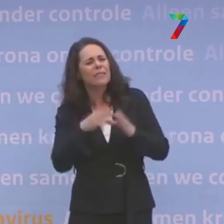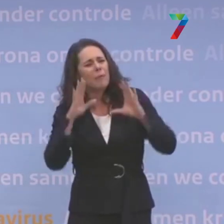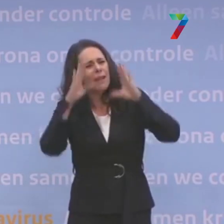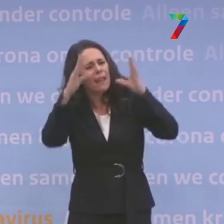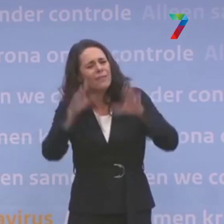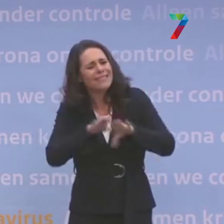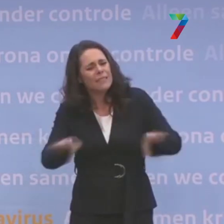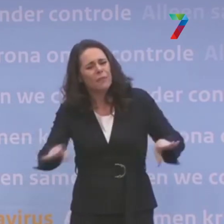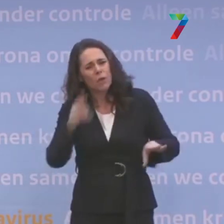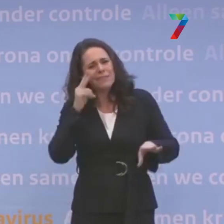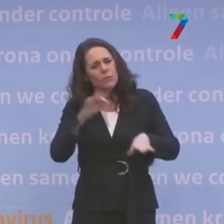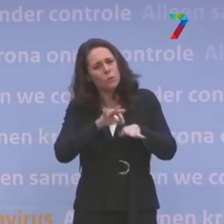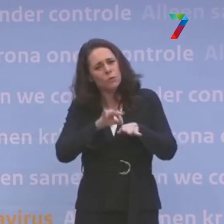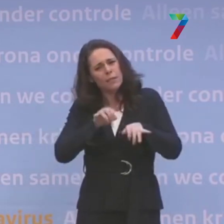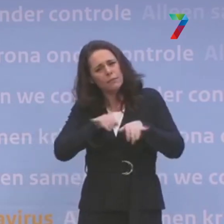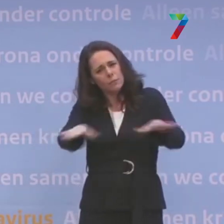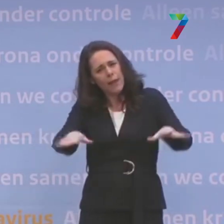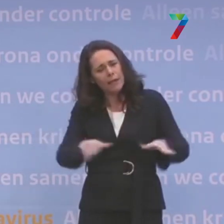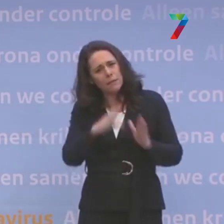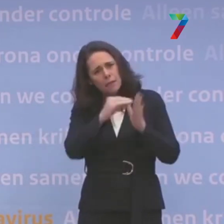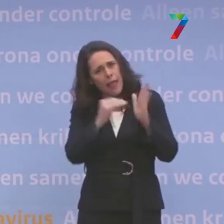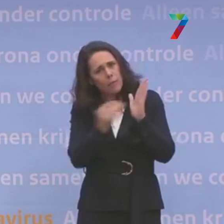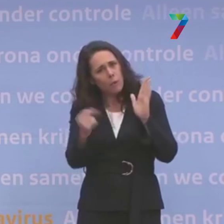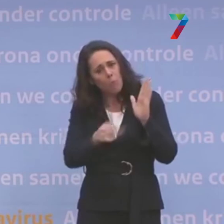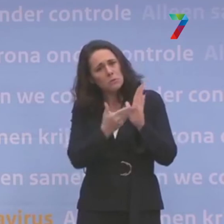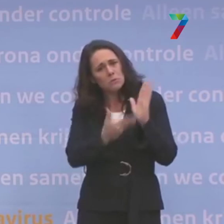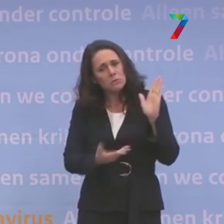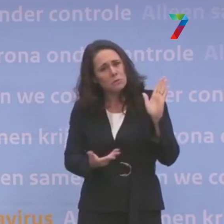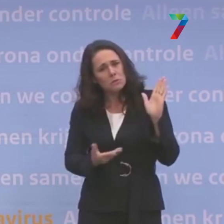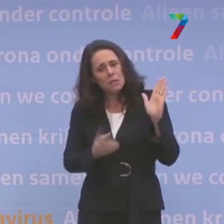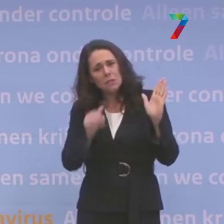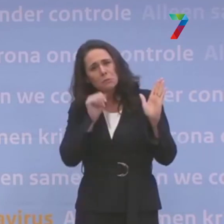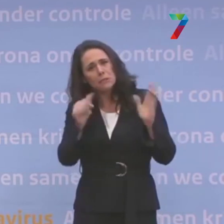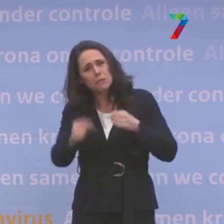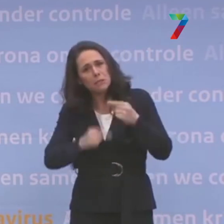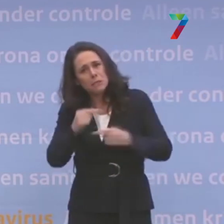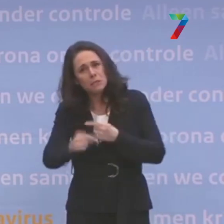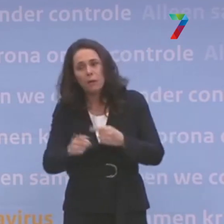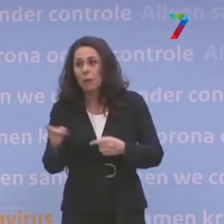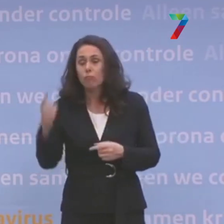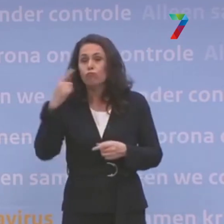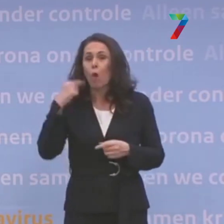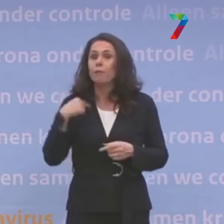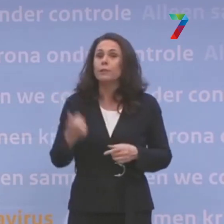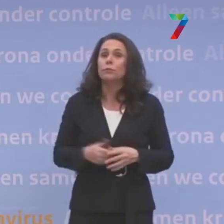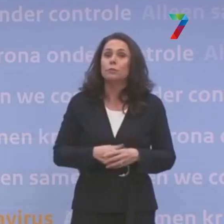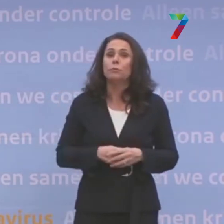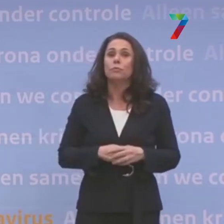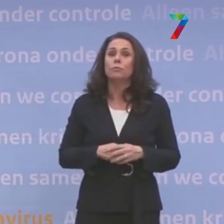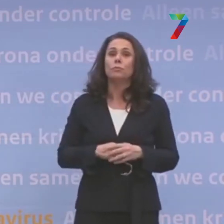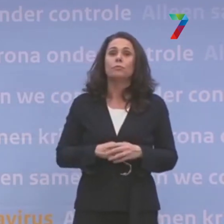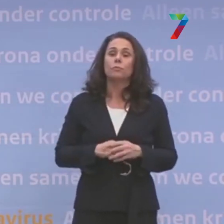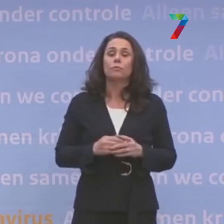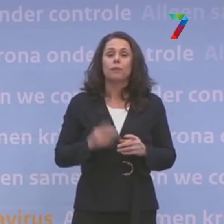zich verspreidt, daar zou een app voor komen. Hè? Daar gaat een en ander mis. Dat geloof ik niet hoor. Er is, ik zie